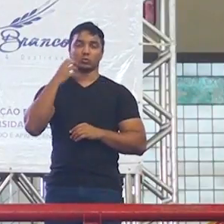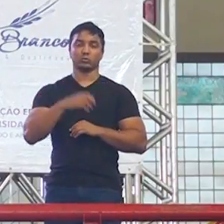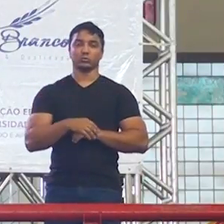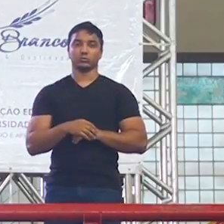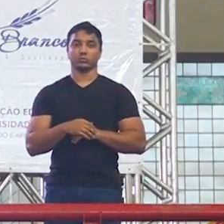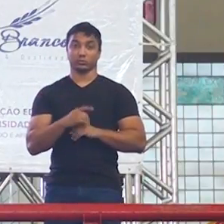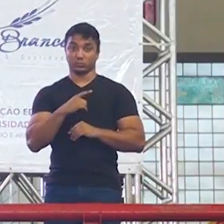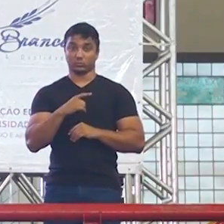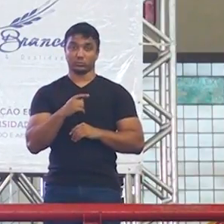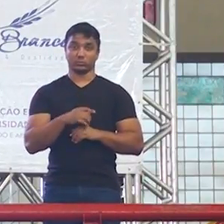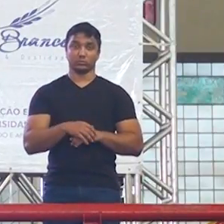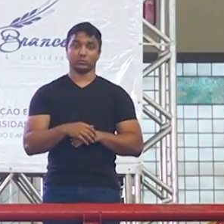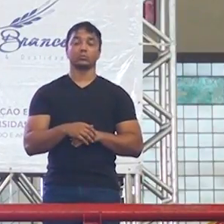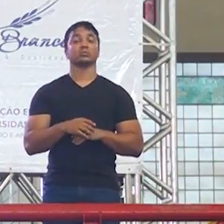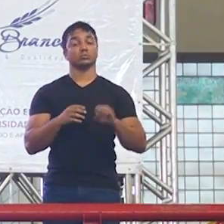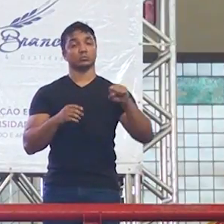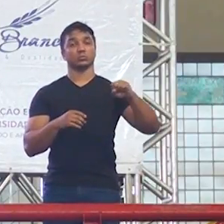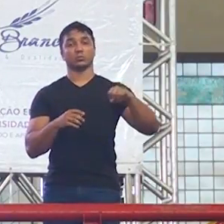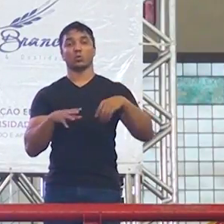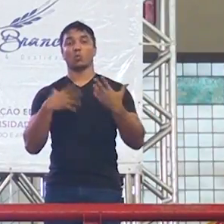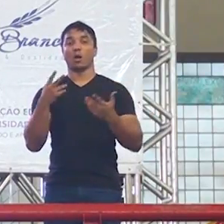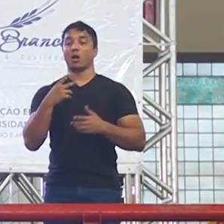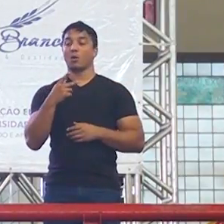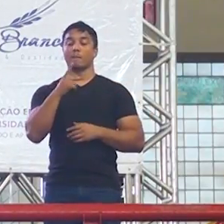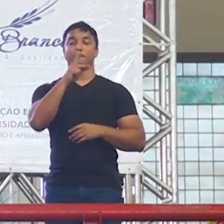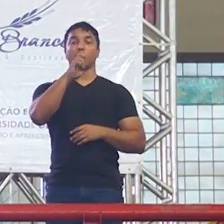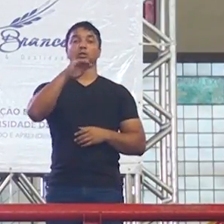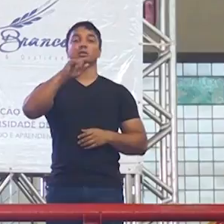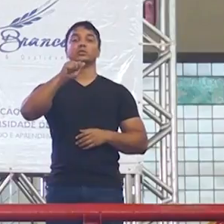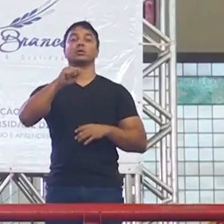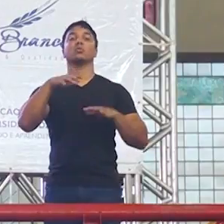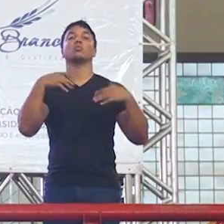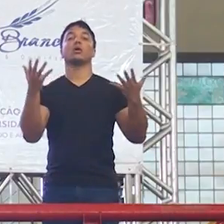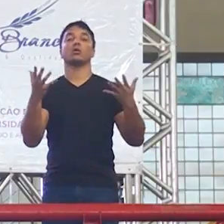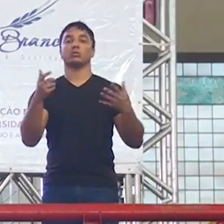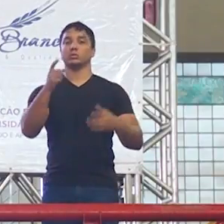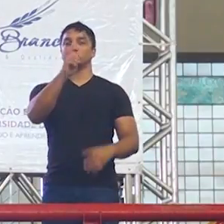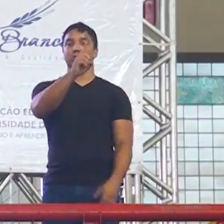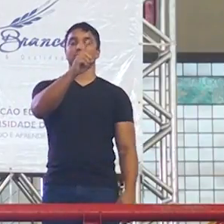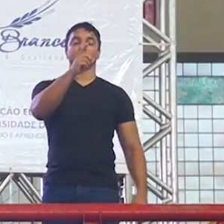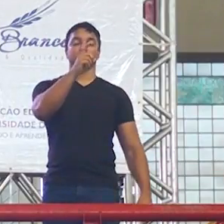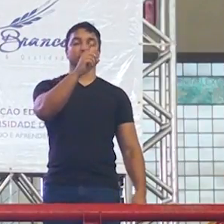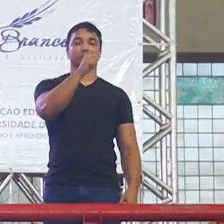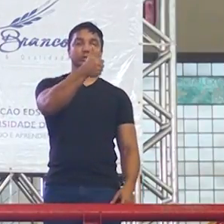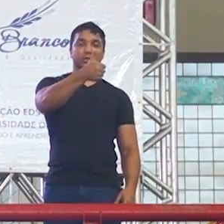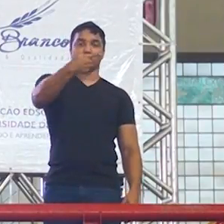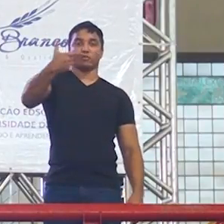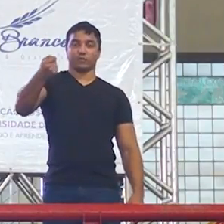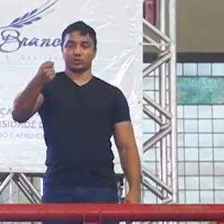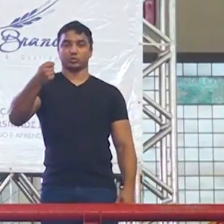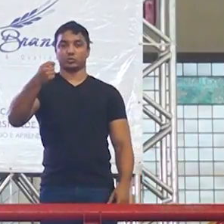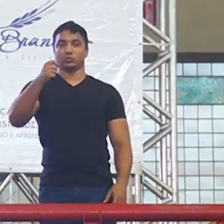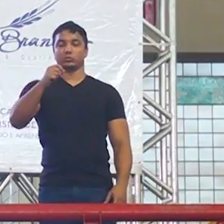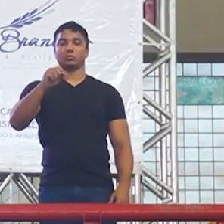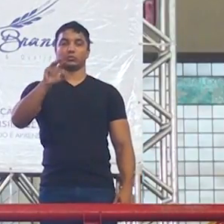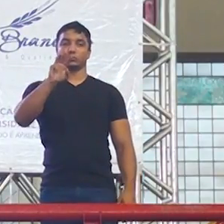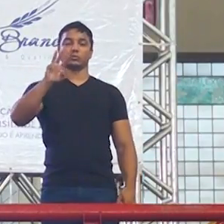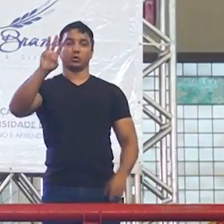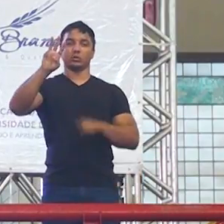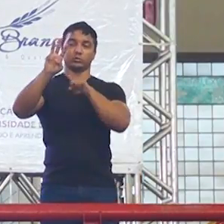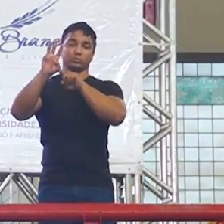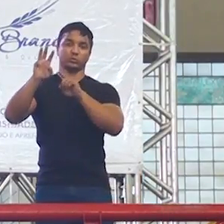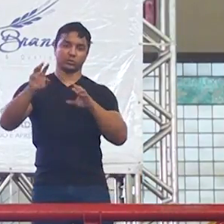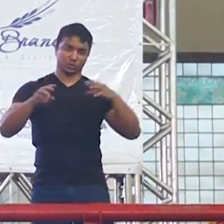pessoal? Tem. Quanto é que vale a potência do aparelho de som? 120 watts. Na casa tem